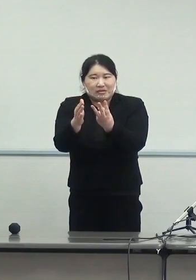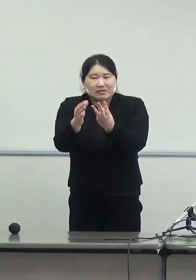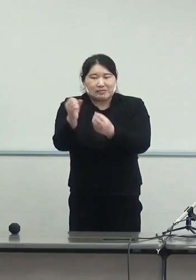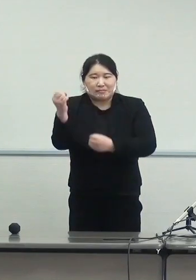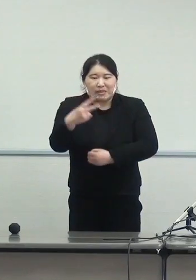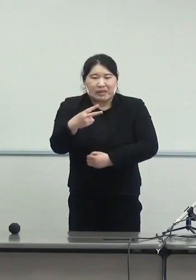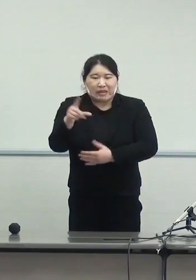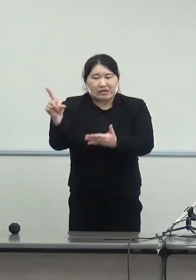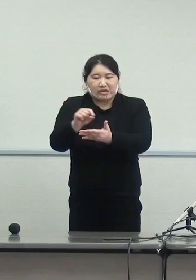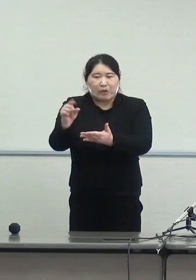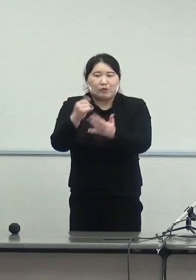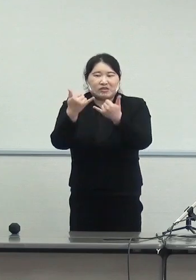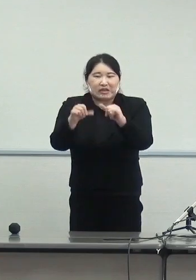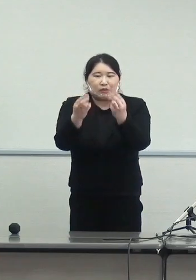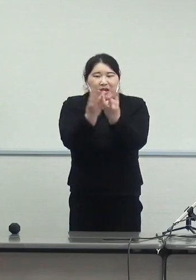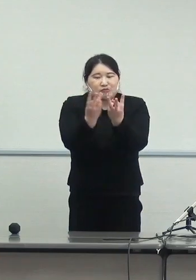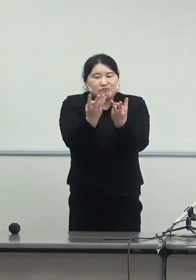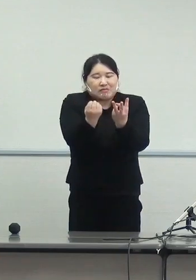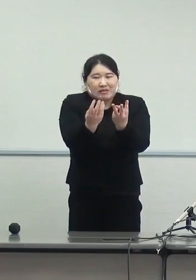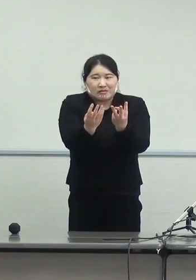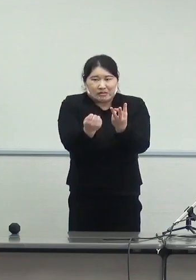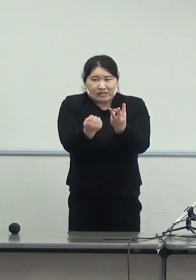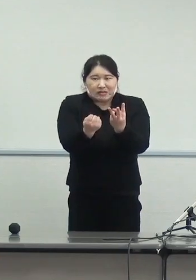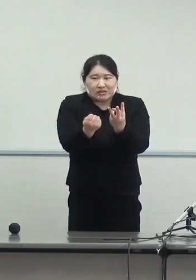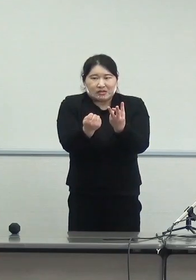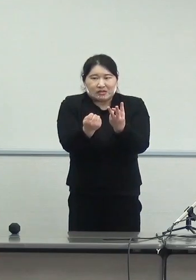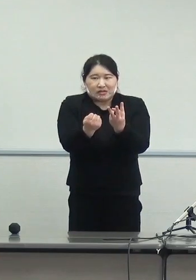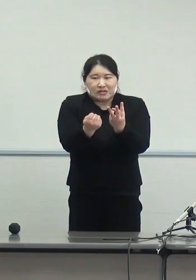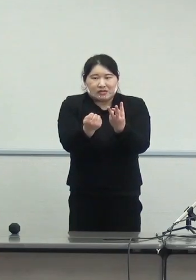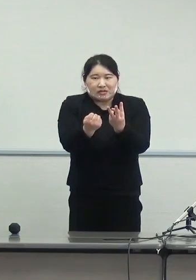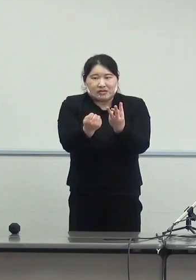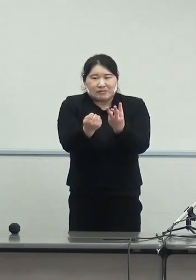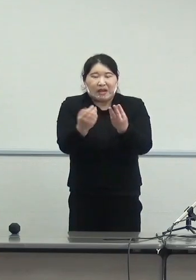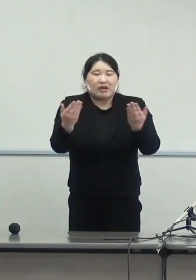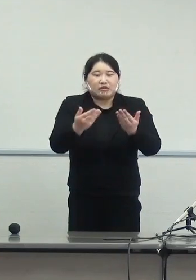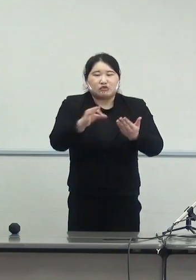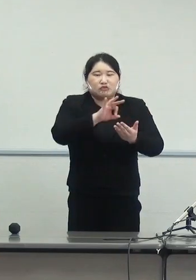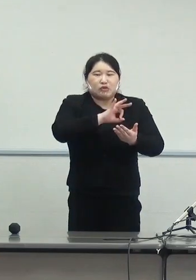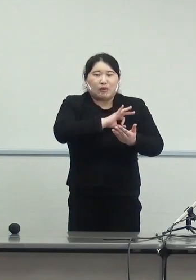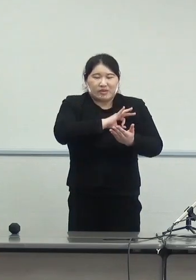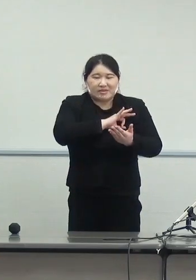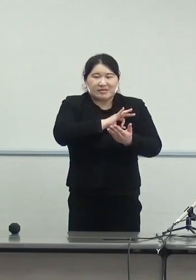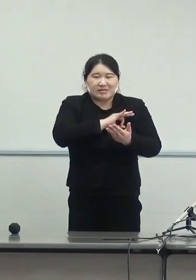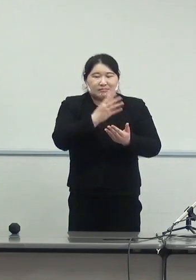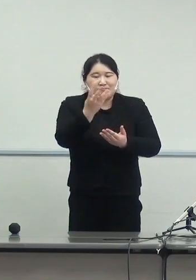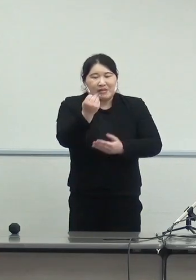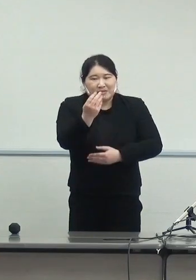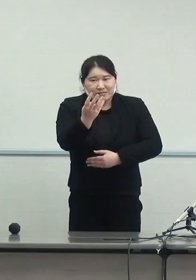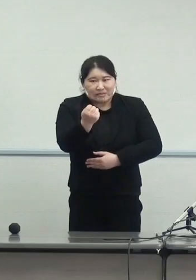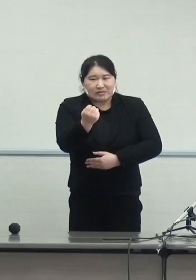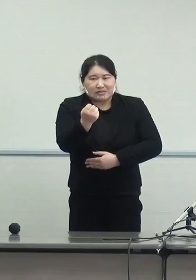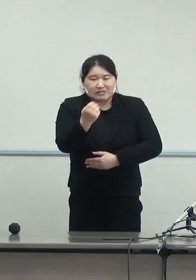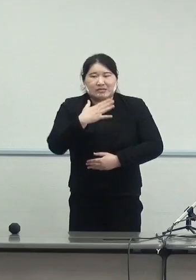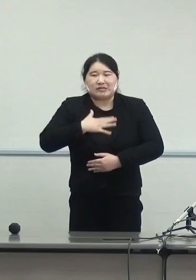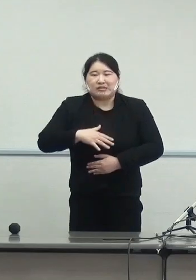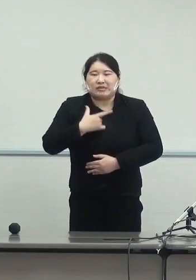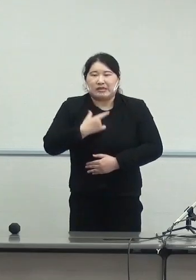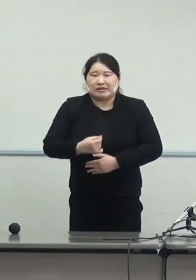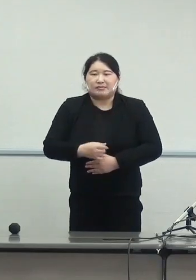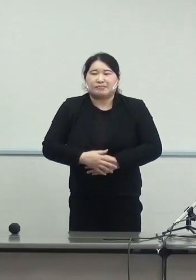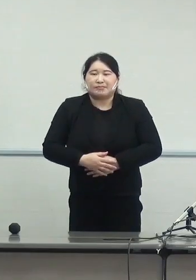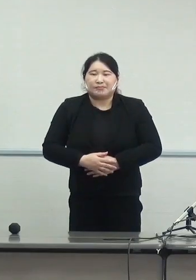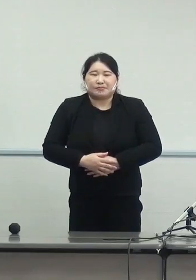者の方は何人ぐらいいらっしゃるのか、利用者従業員の方合わせて何名ぐらいになるのかというところを教えて